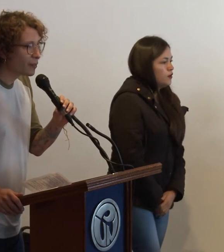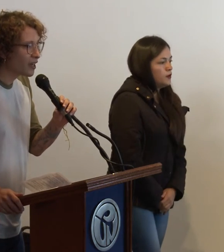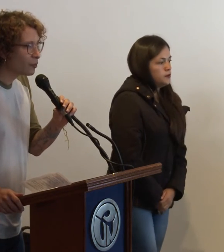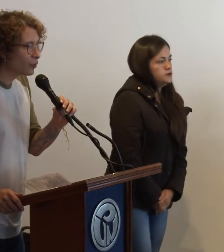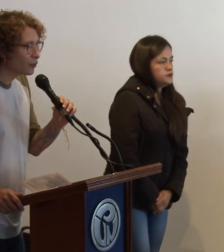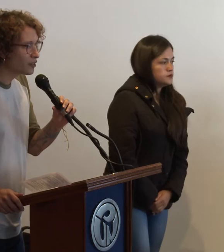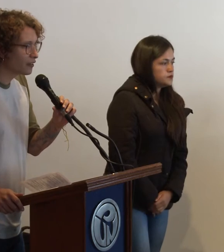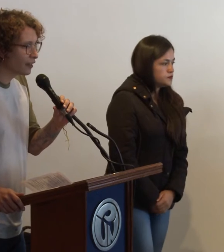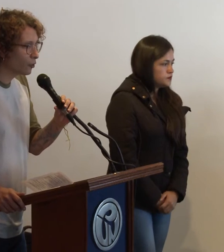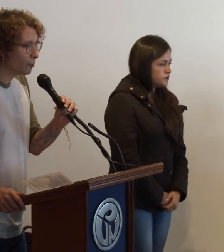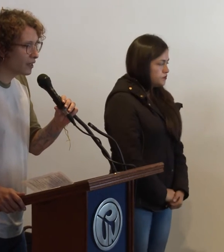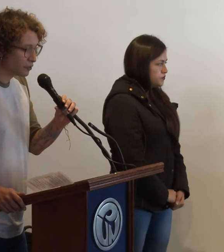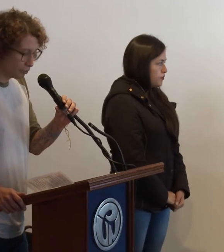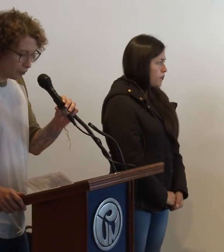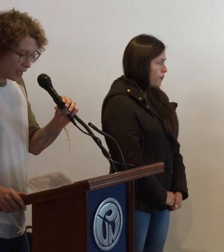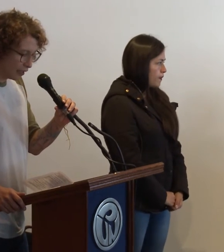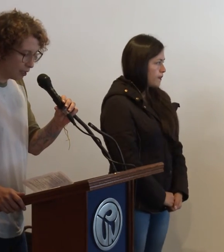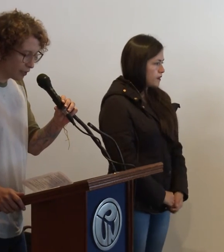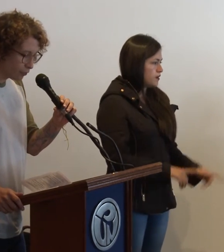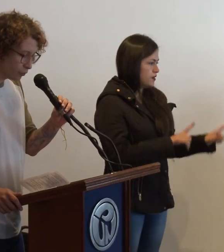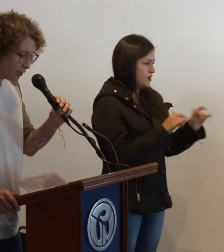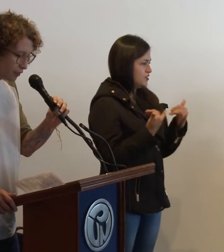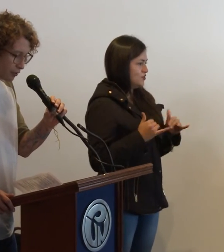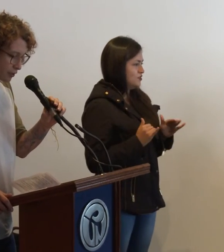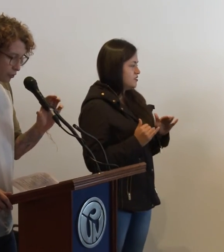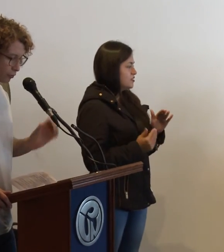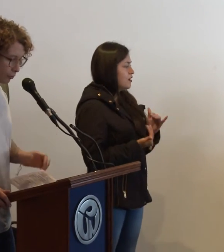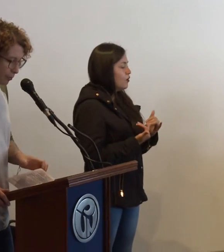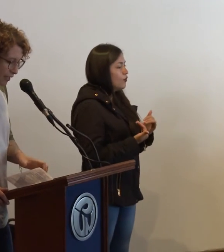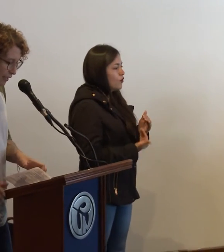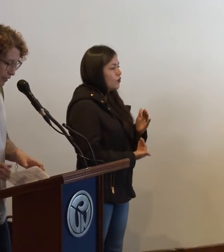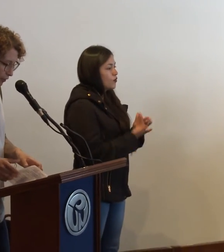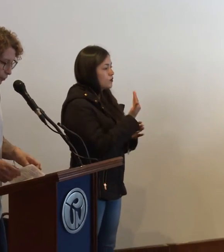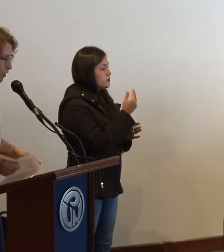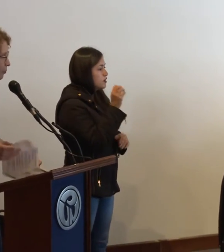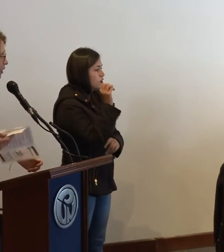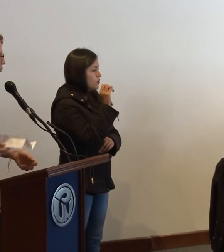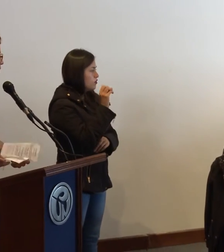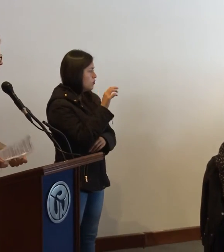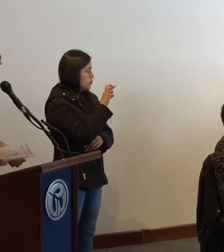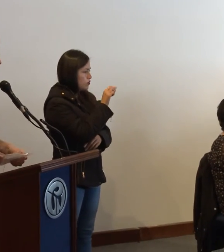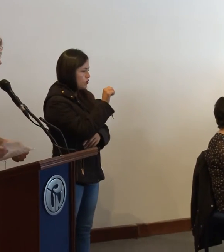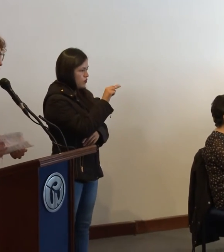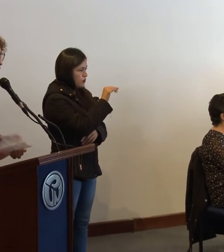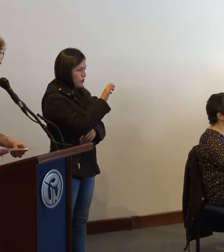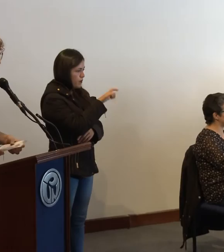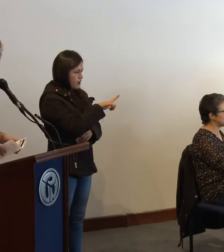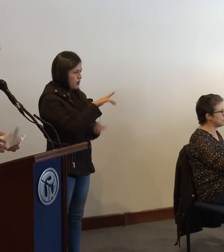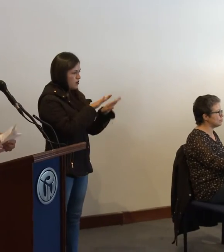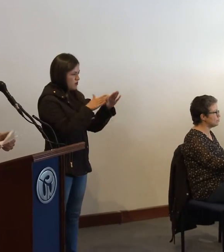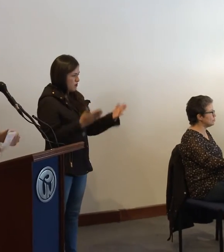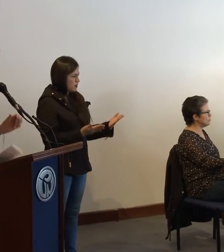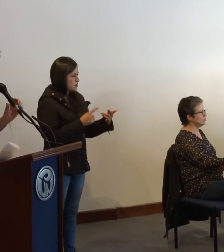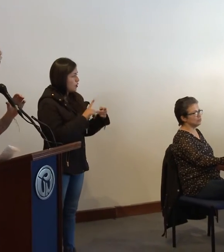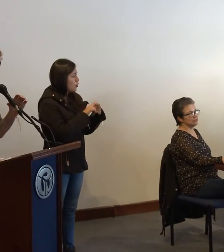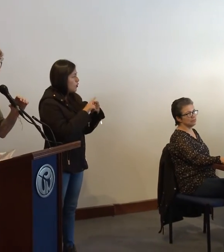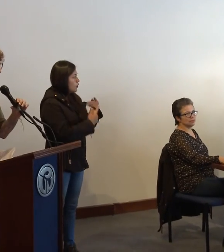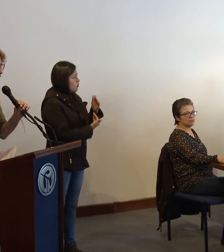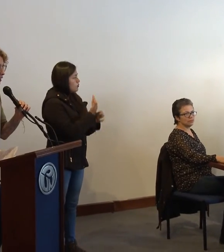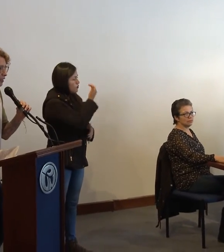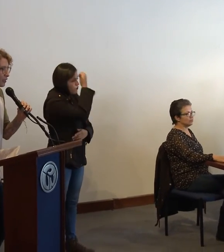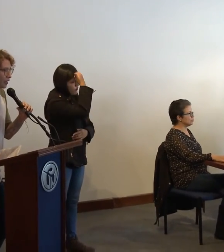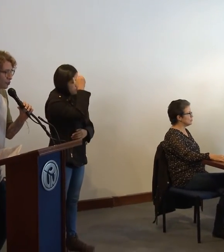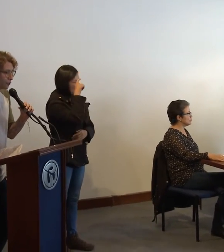Sin más preámbulos y dando paso a la apertura de nuestro panel, doy la palabra al profesor Camilo, porque va a